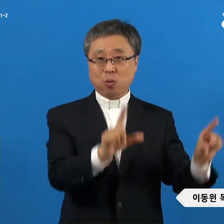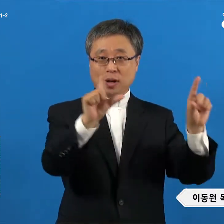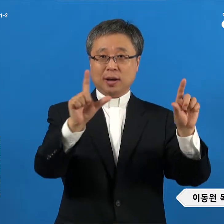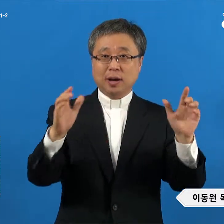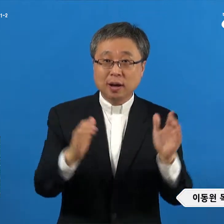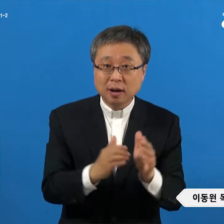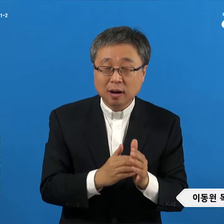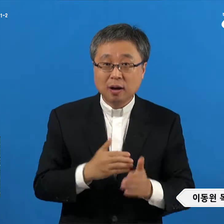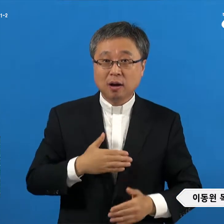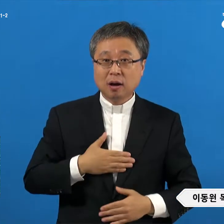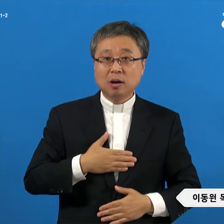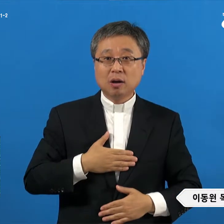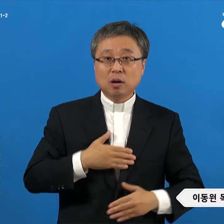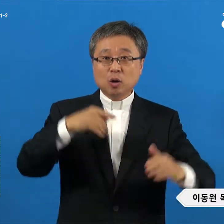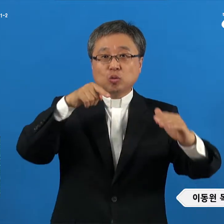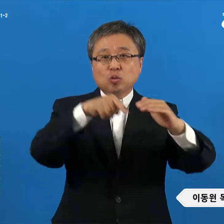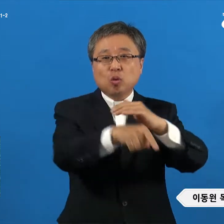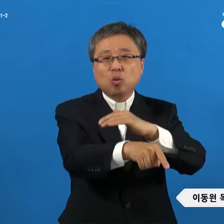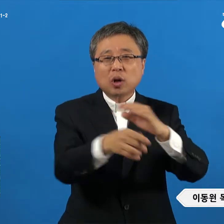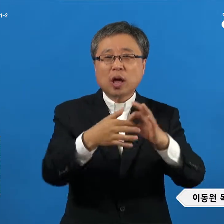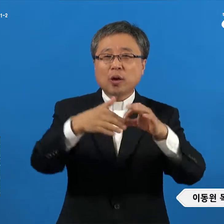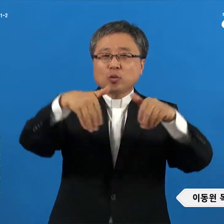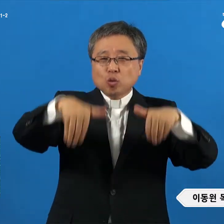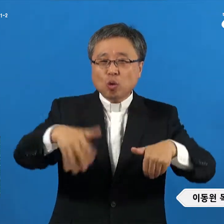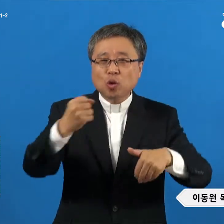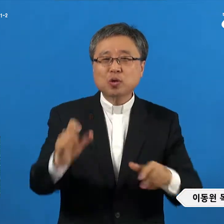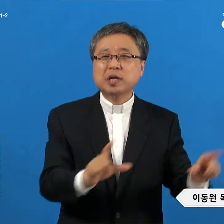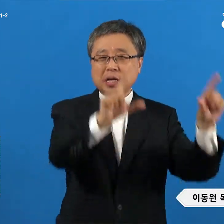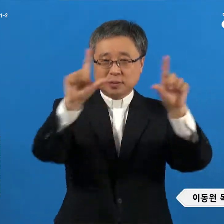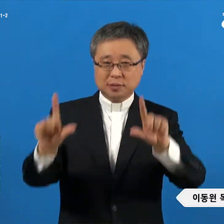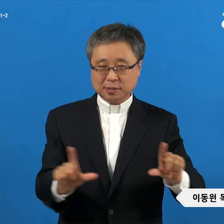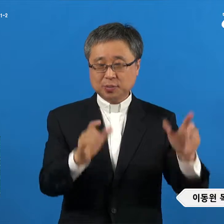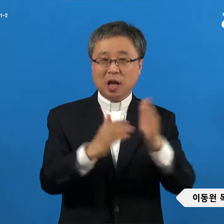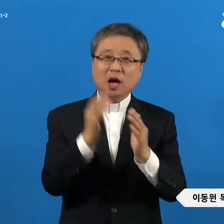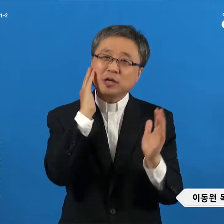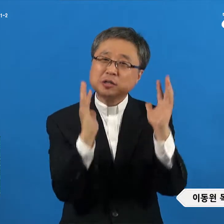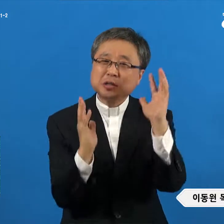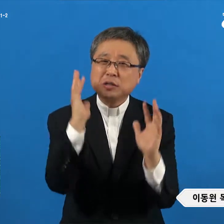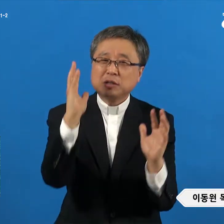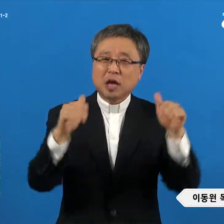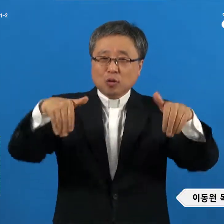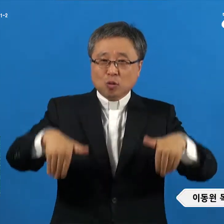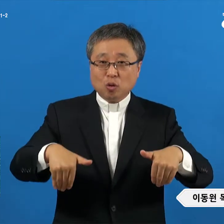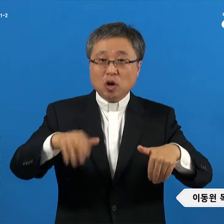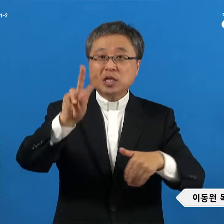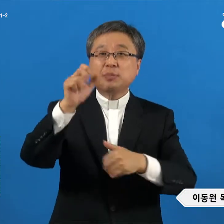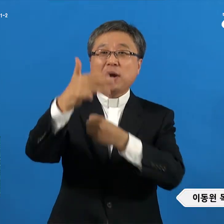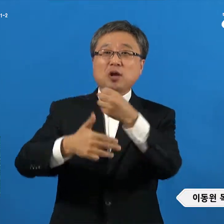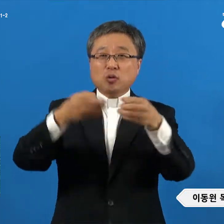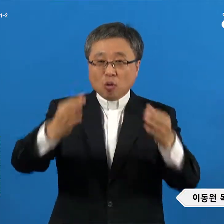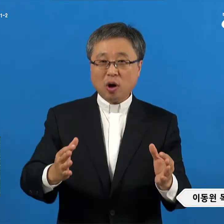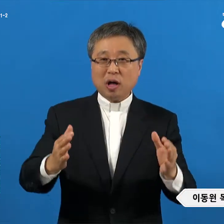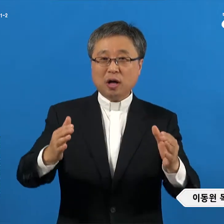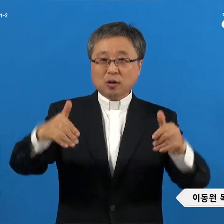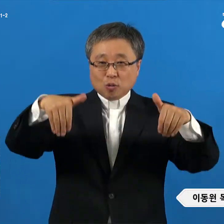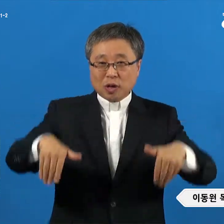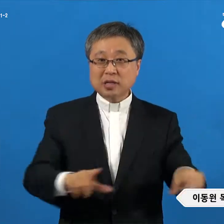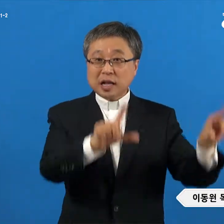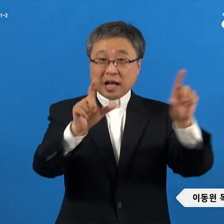그는 동굴의 노예로 살았어요. 정글의 노예로 살았습니다. 무려 28년 동안. 간단한 사실 하나 때문에, 하나를